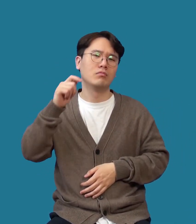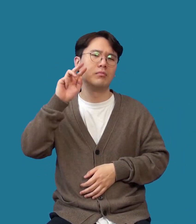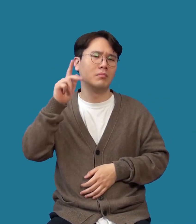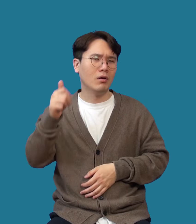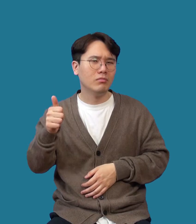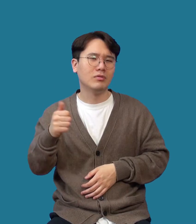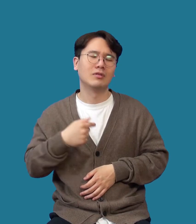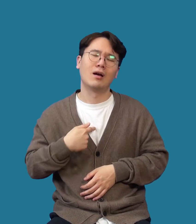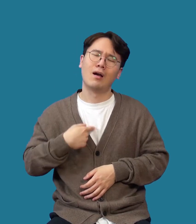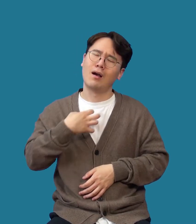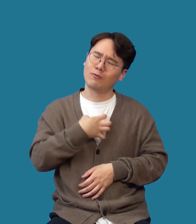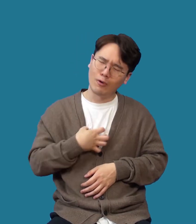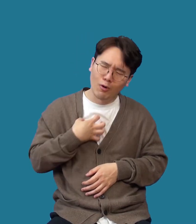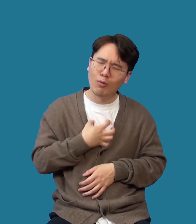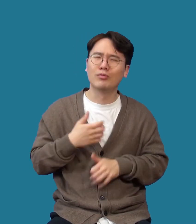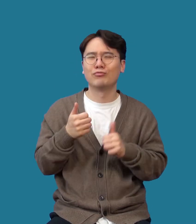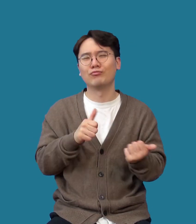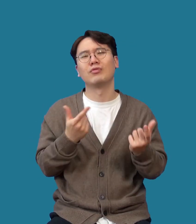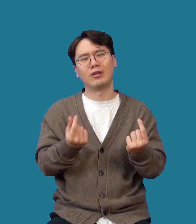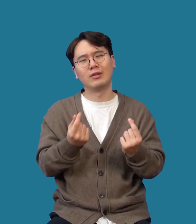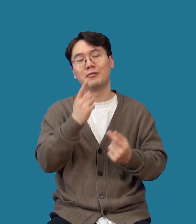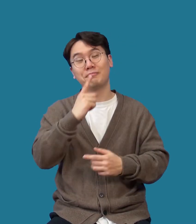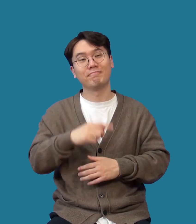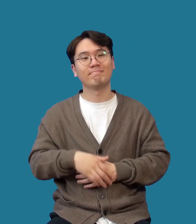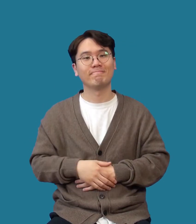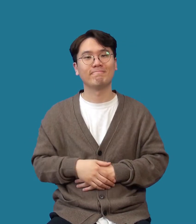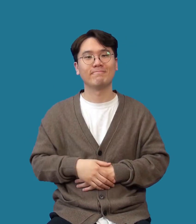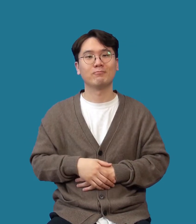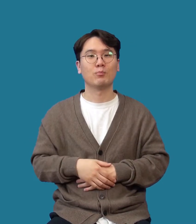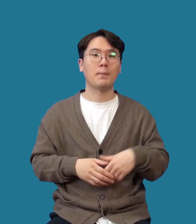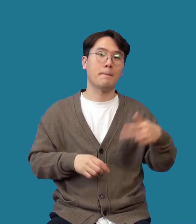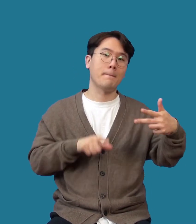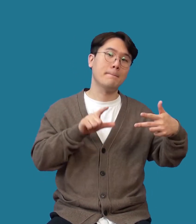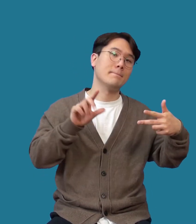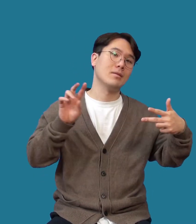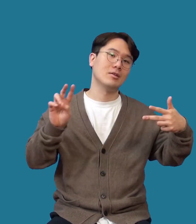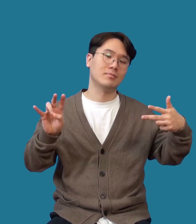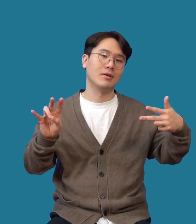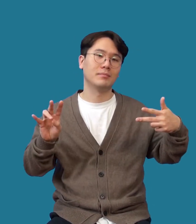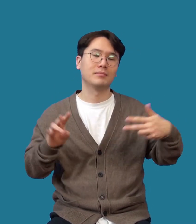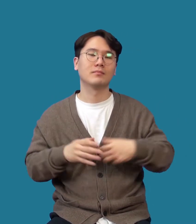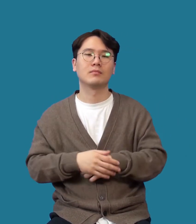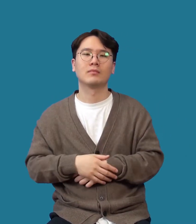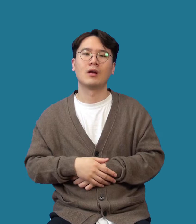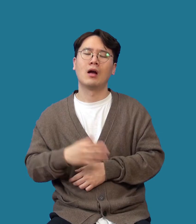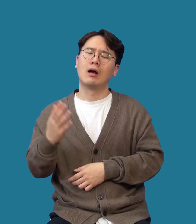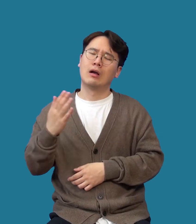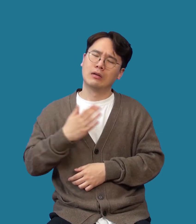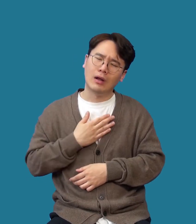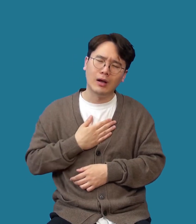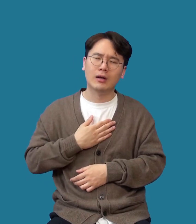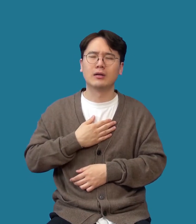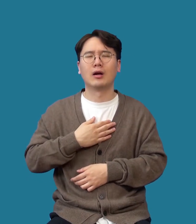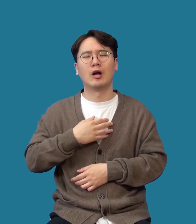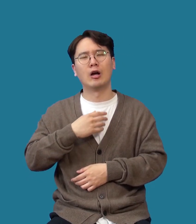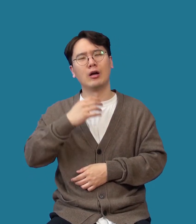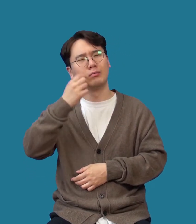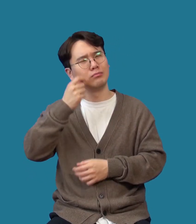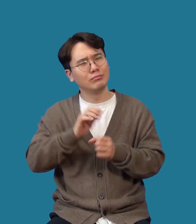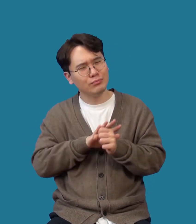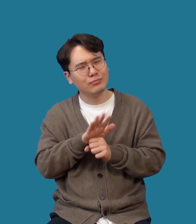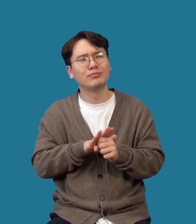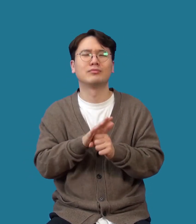것이죠. 그래서 24절에 보면 오호라 나는 곤고한 사람이로다. 이 사망의 몸에서 누가